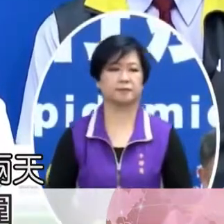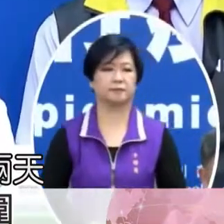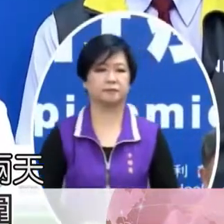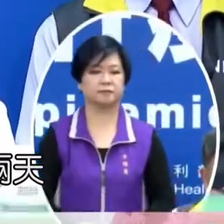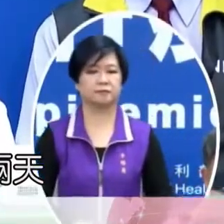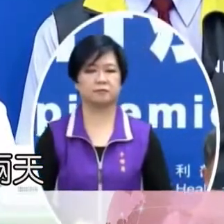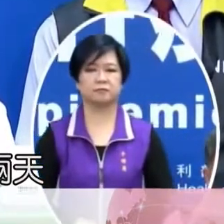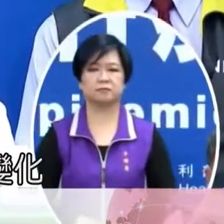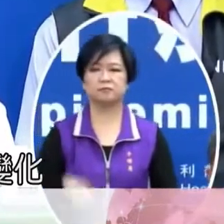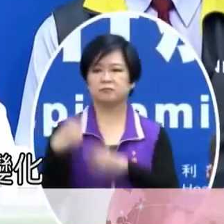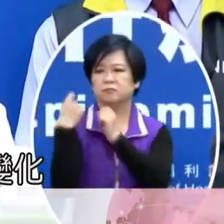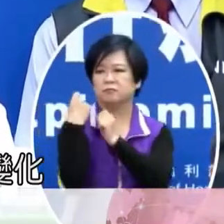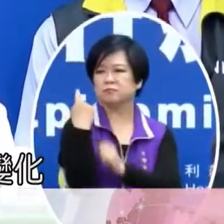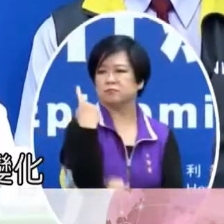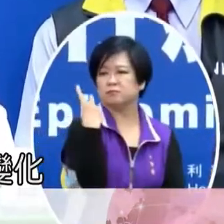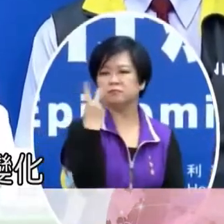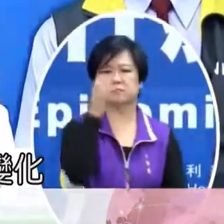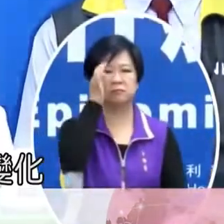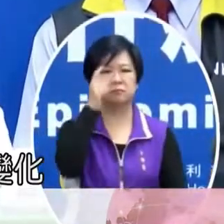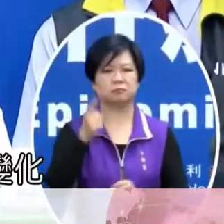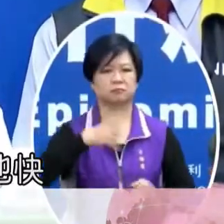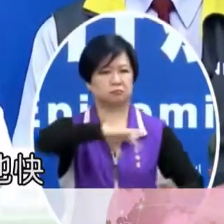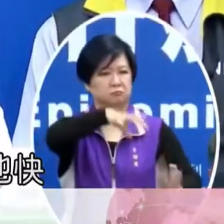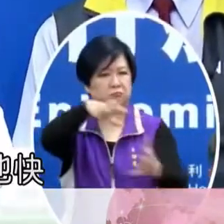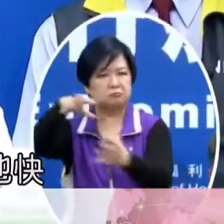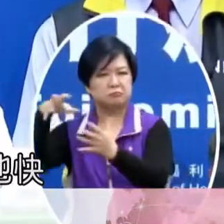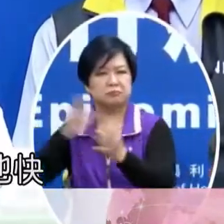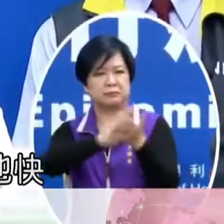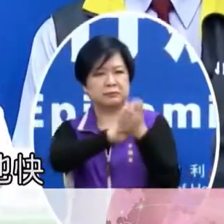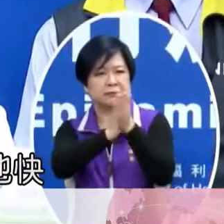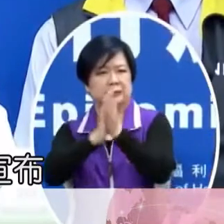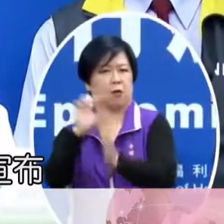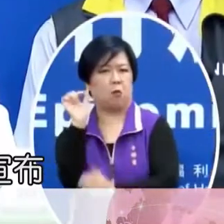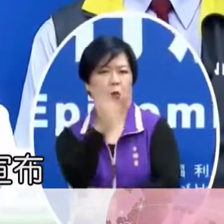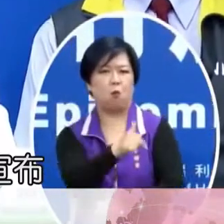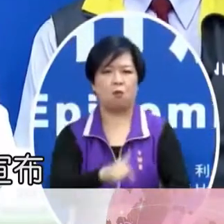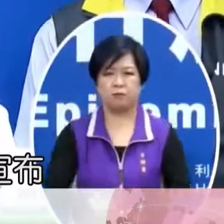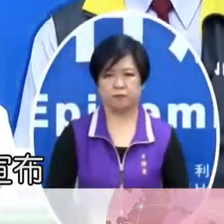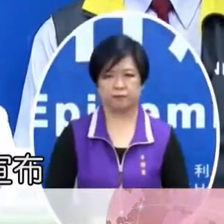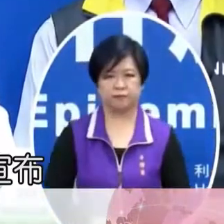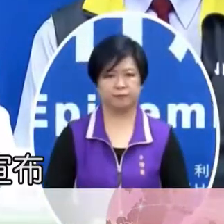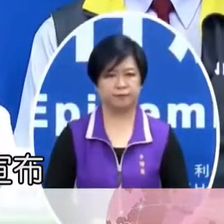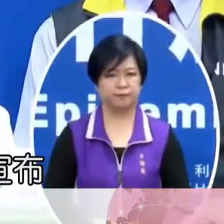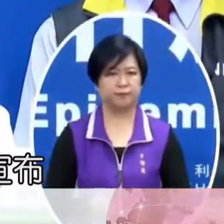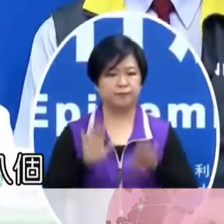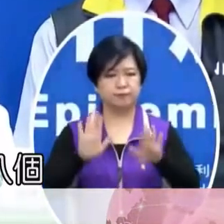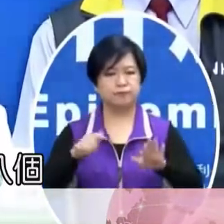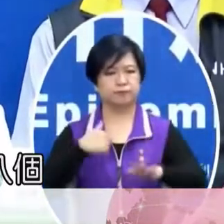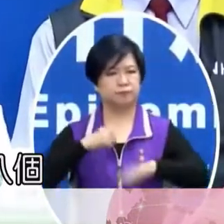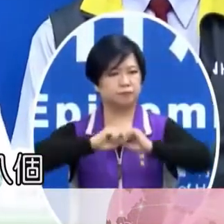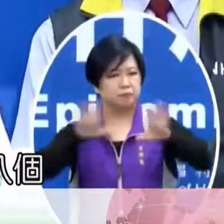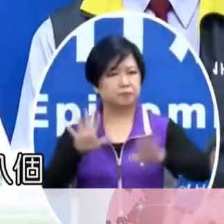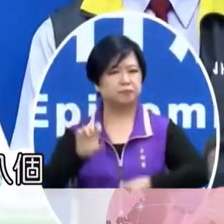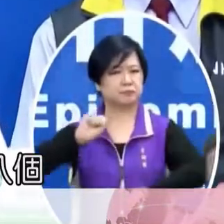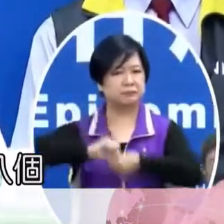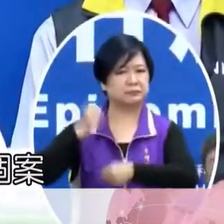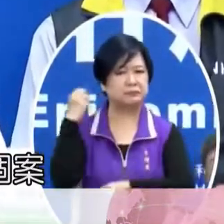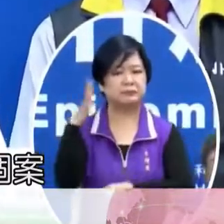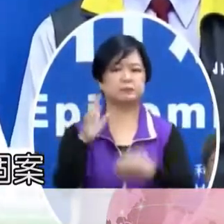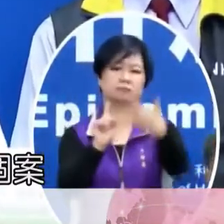那当然也看到这两天，其实整个世界的变化是非常的快。好，那我们今天要宣布，我们今天新增